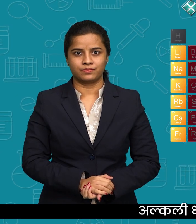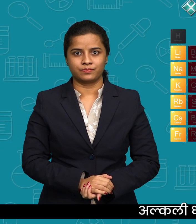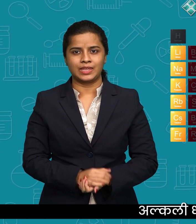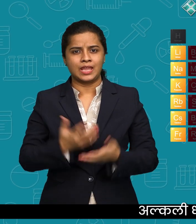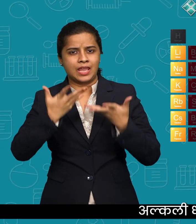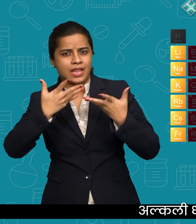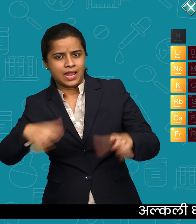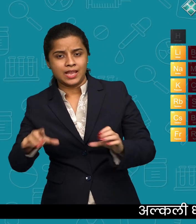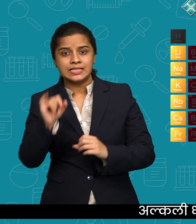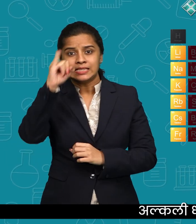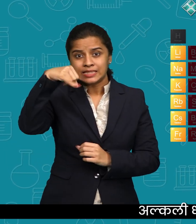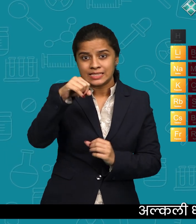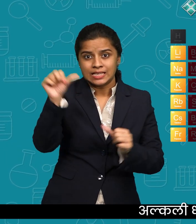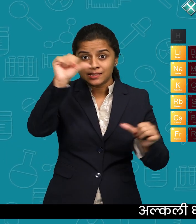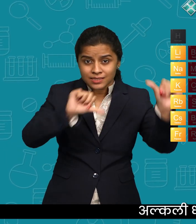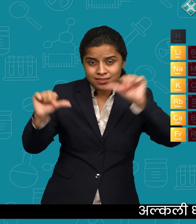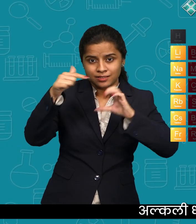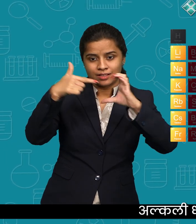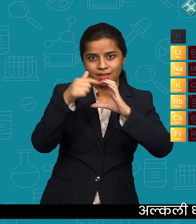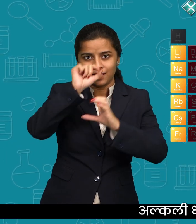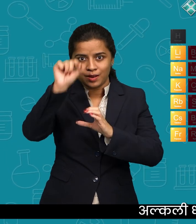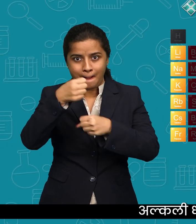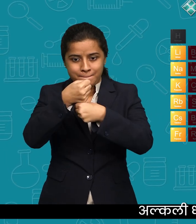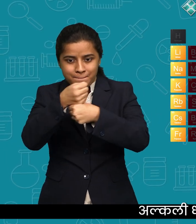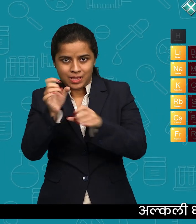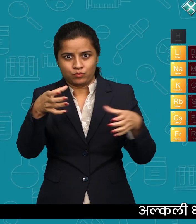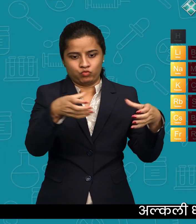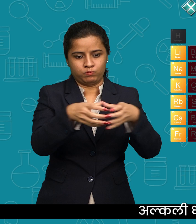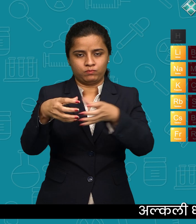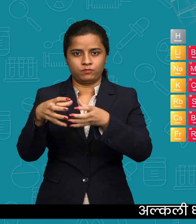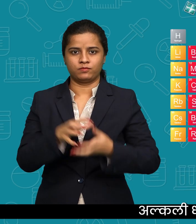अल्कली धातू गट 1 मध्ये उपस्थित धातू.